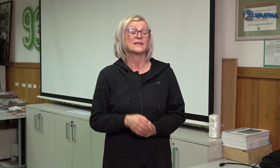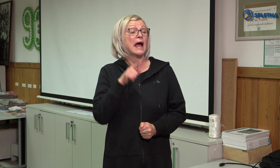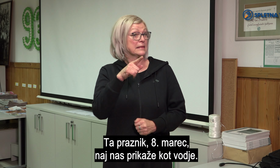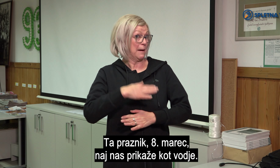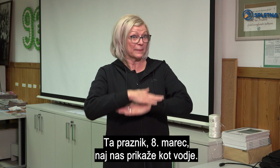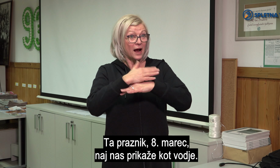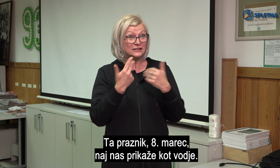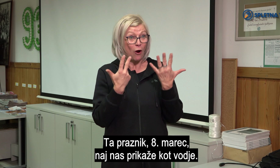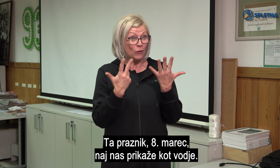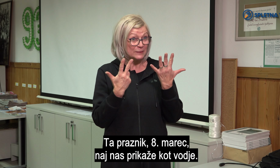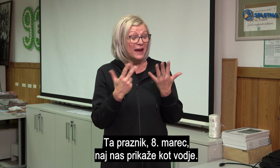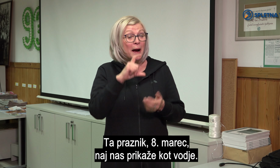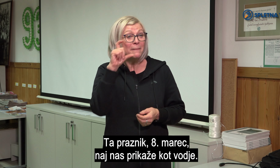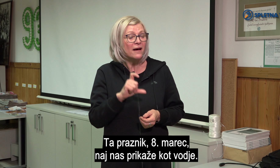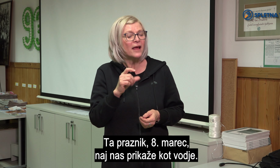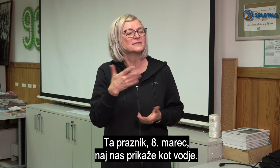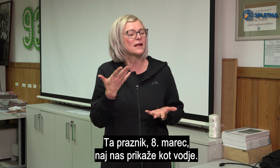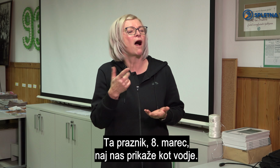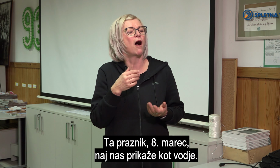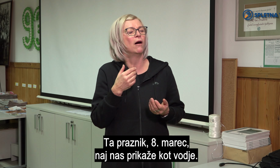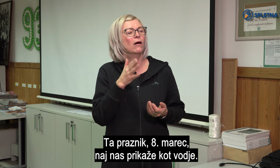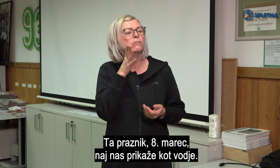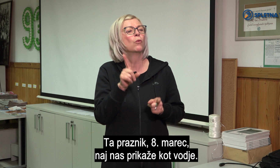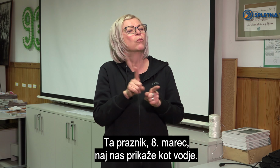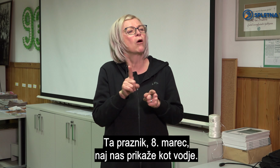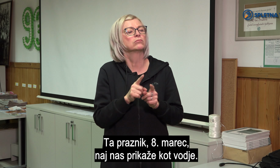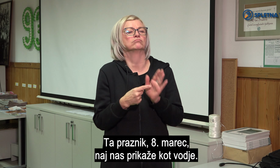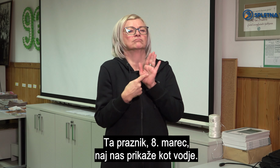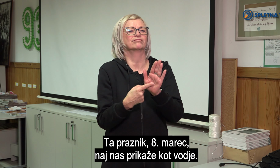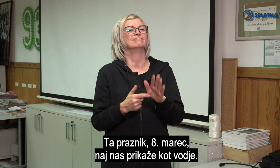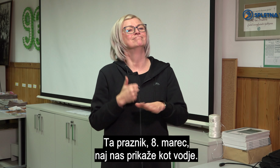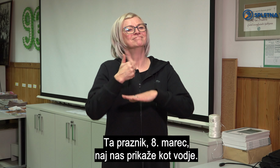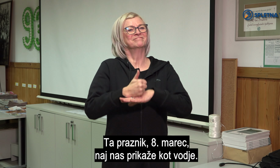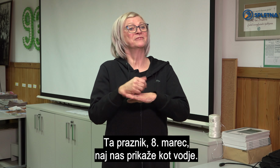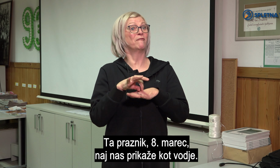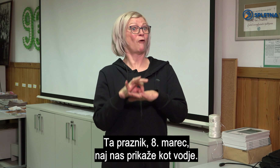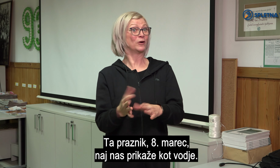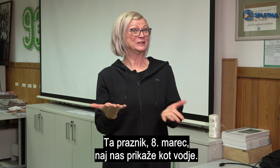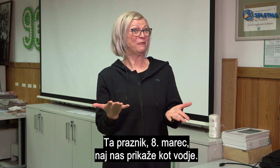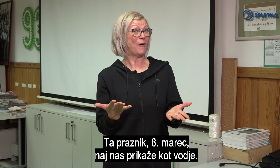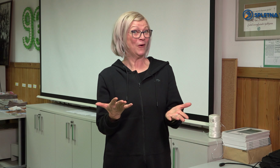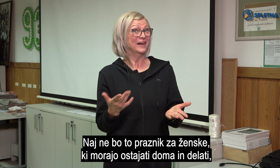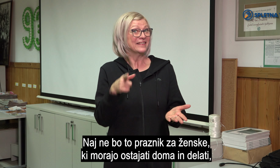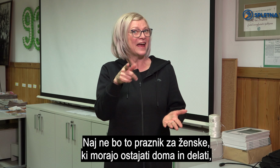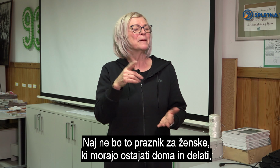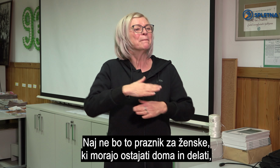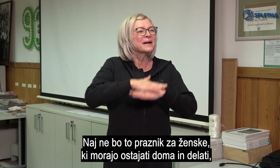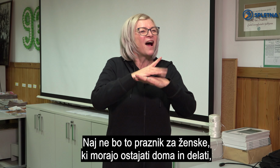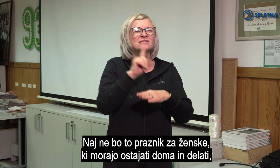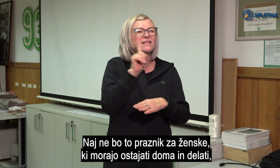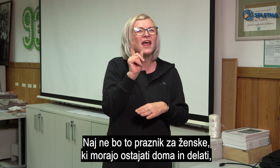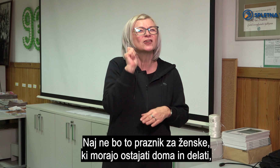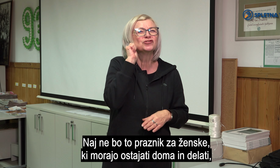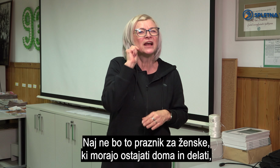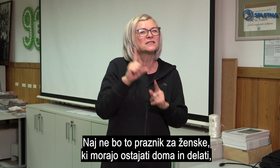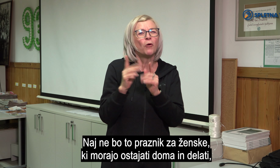Ta praznik, 8. marec, naj nas prikaže kot vodje. Naj ne bo to praznik za ženske, ki morajo ostajati doma in delati,